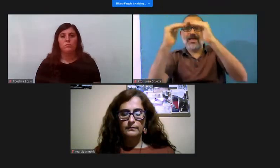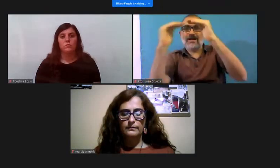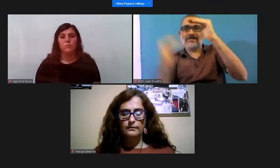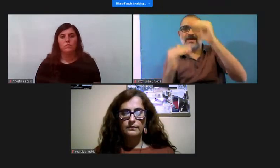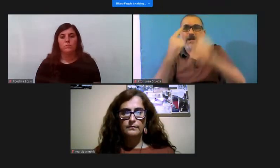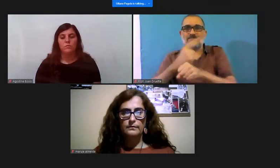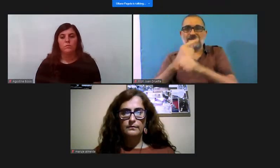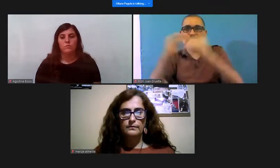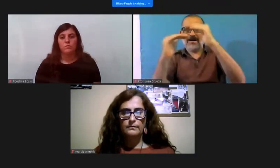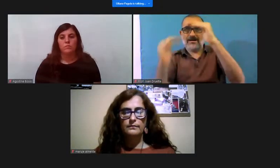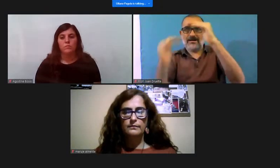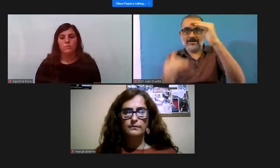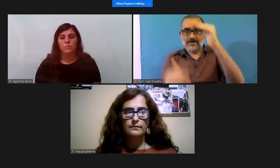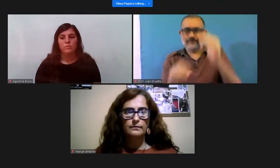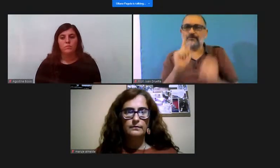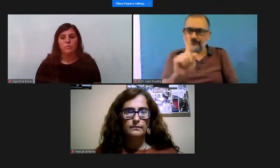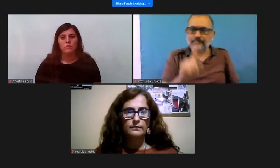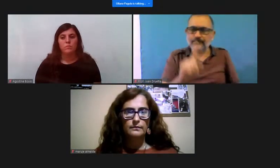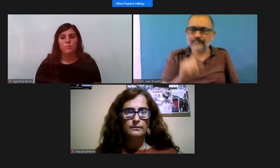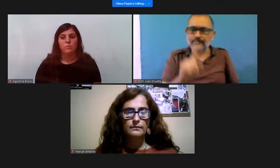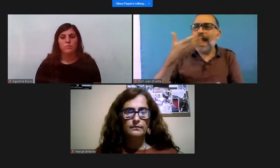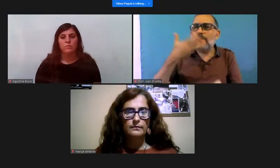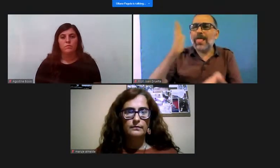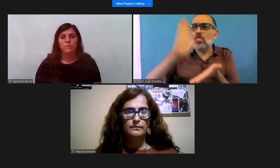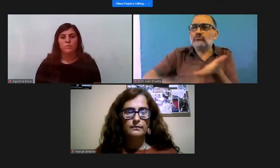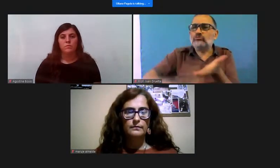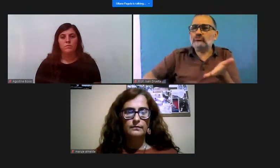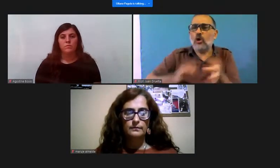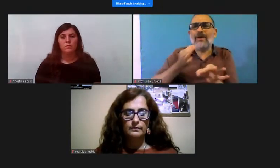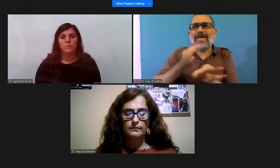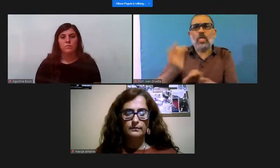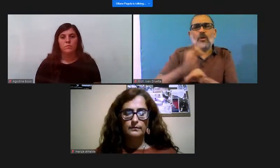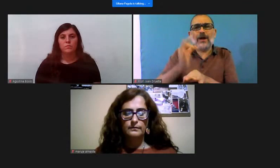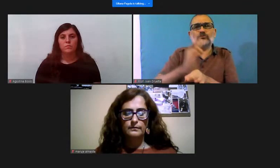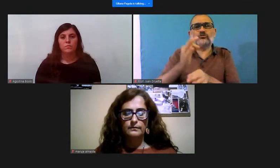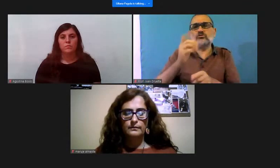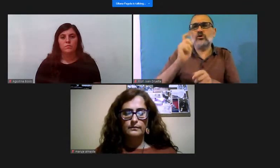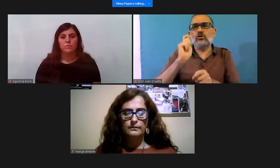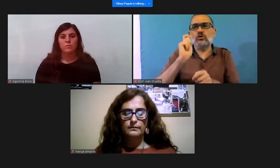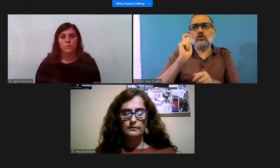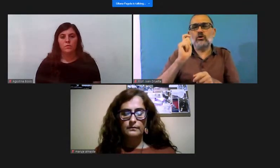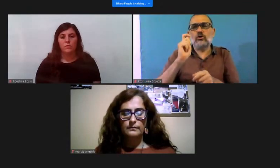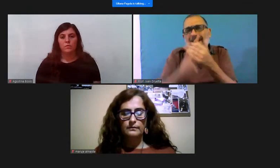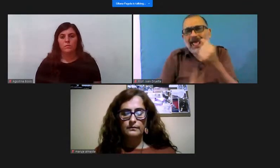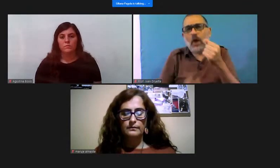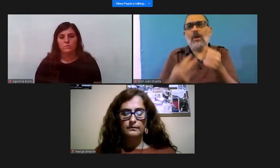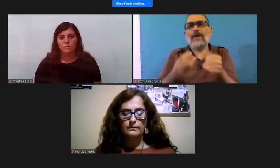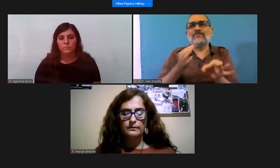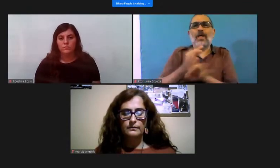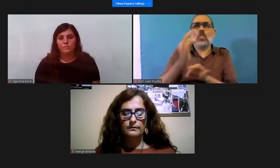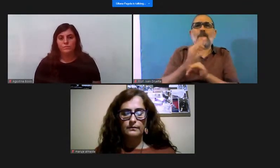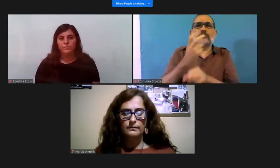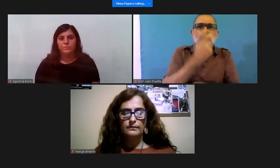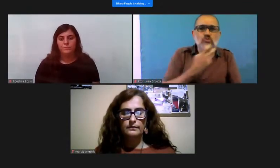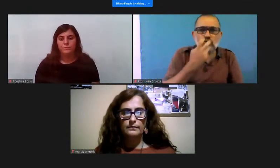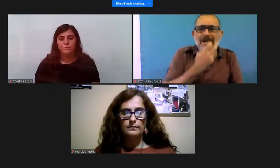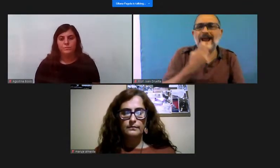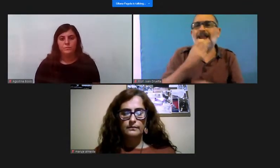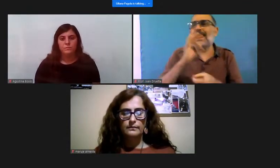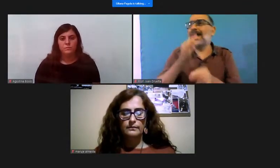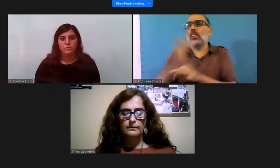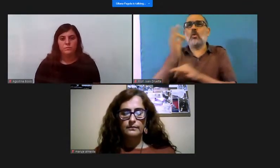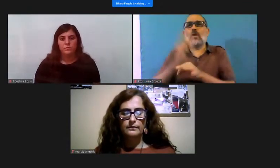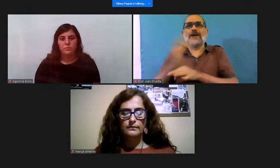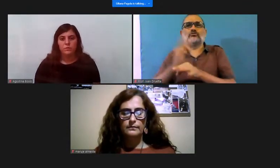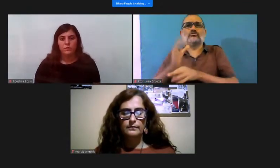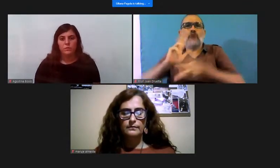haga en la universidad, también eso se puede replicar en otros niveles educativos, como es la educación primaria, secundaria, la educación